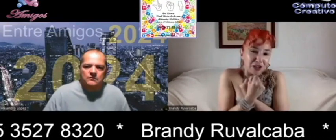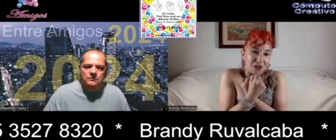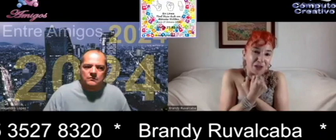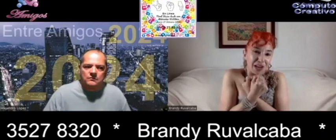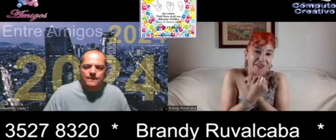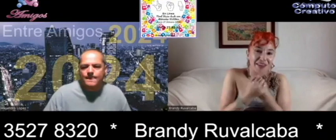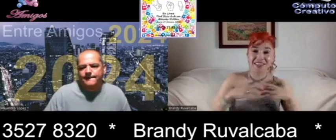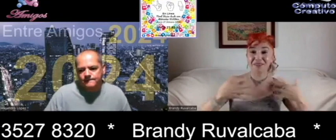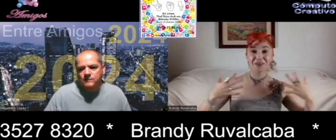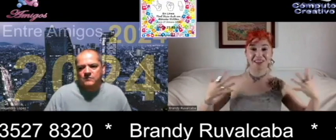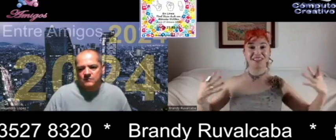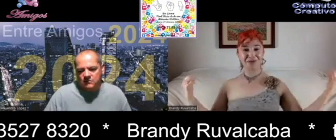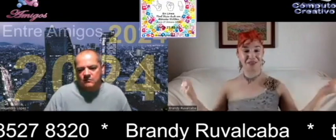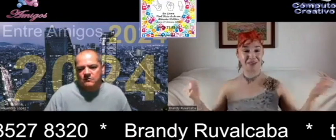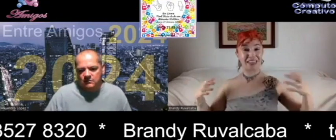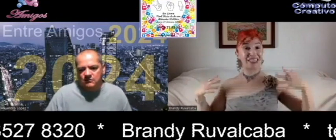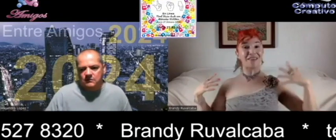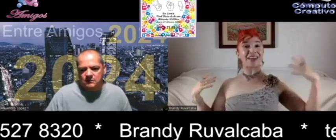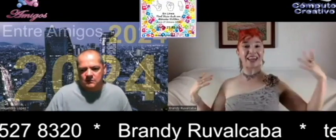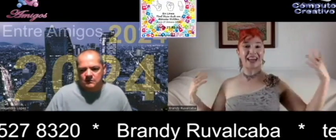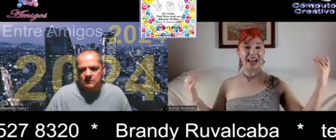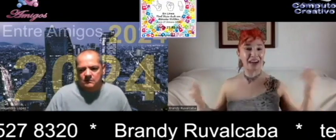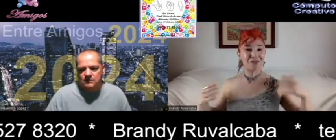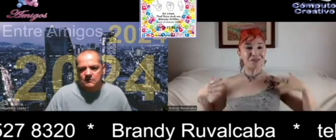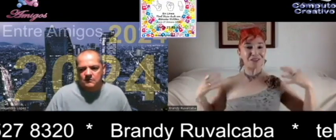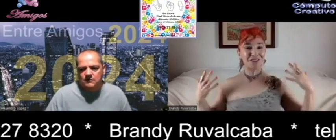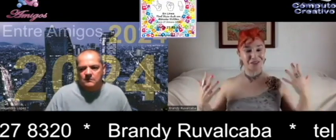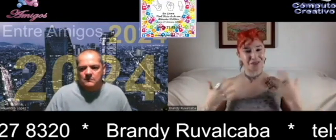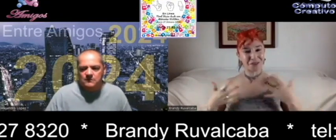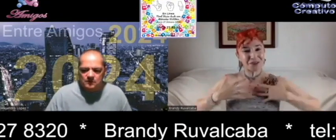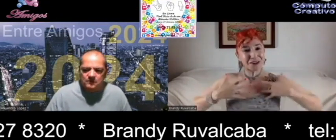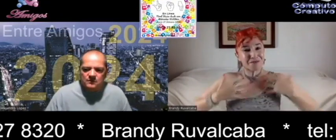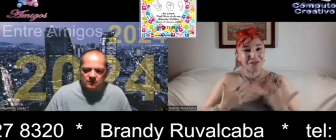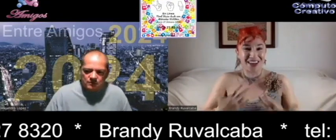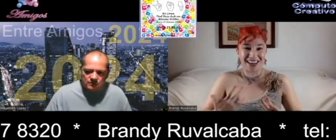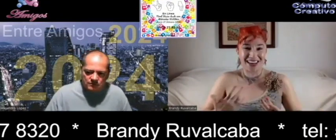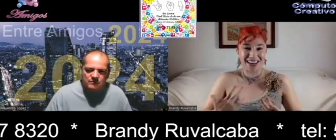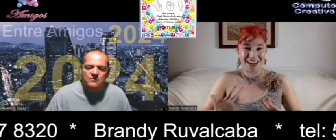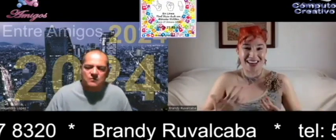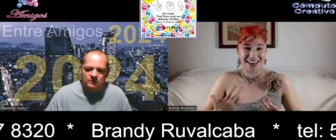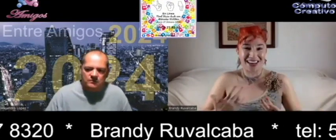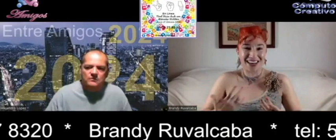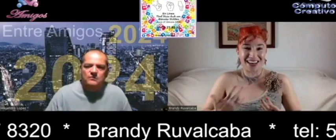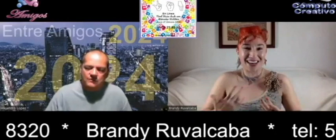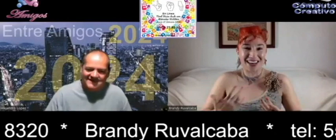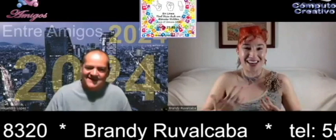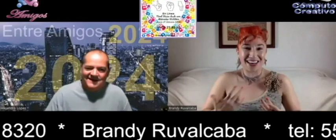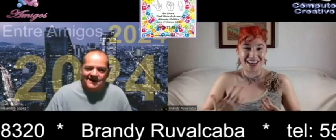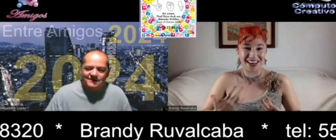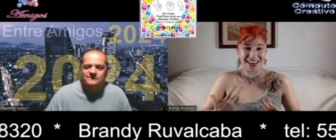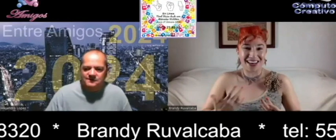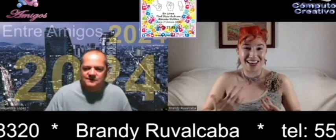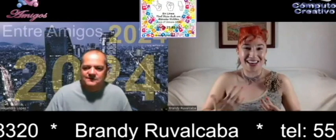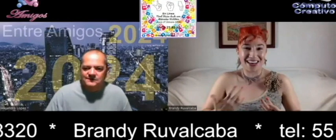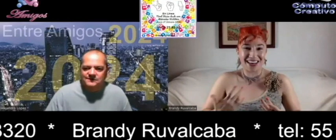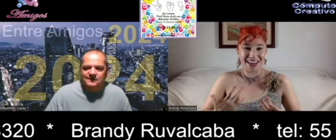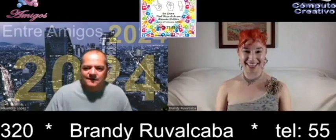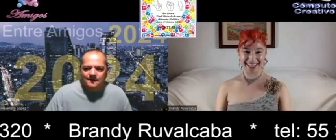vivir tullido toda la vida si puedes vivir libre, a gusto, con un cuerpo feliz?